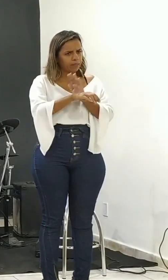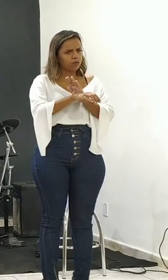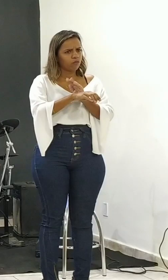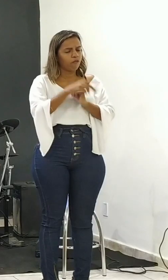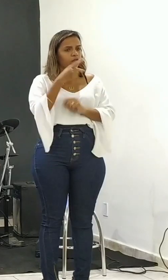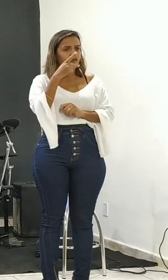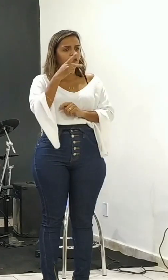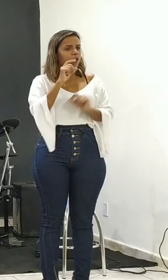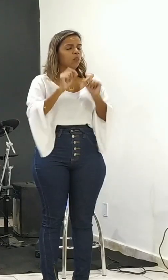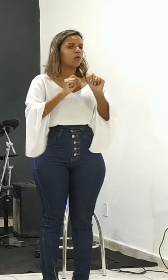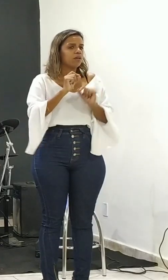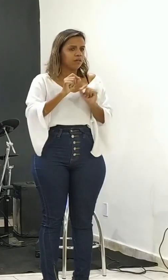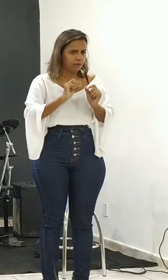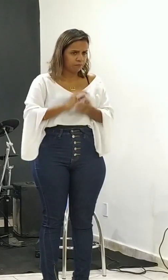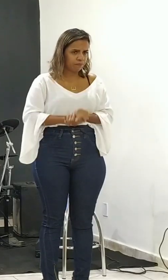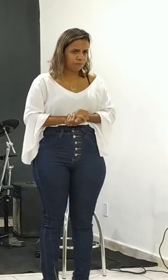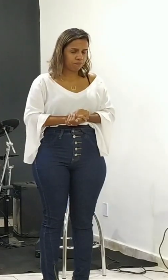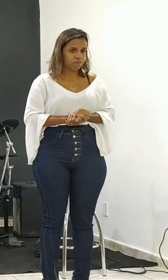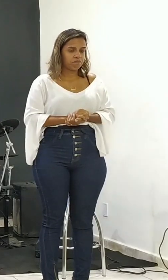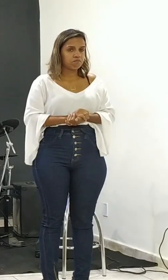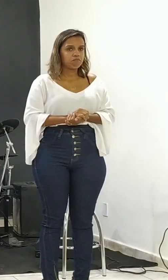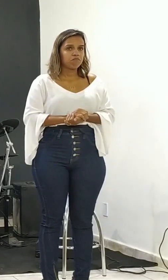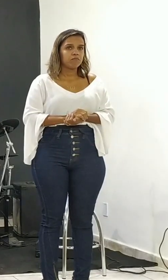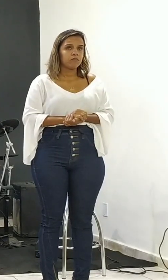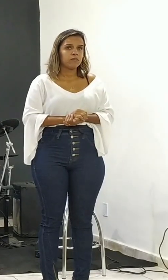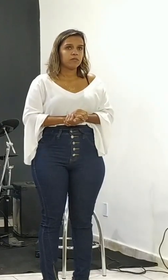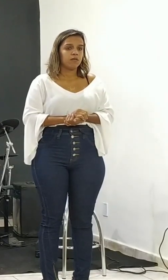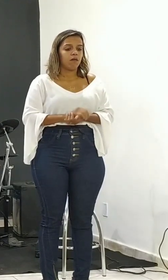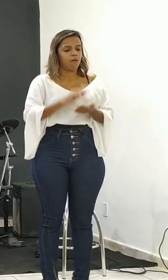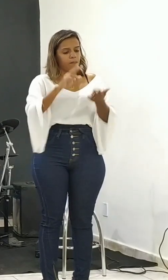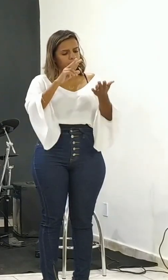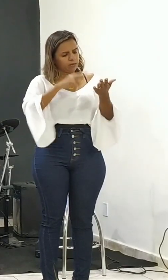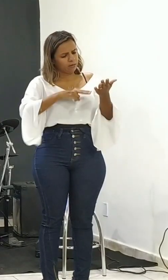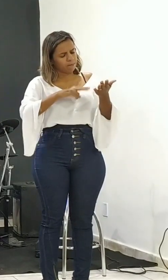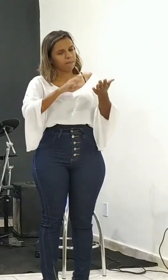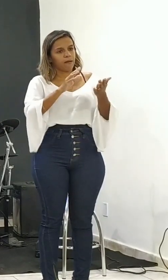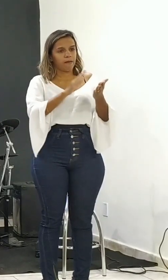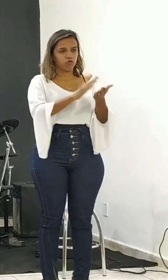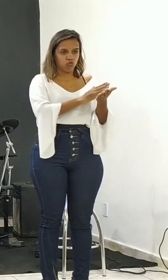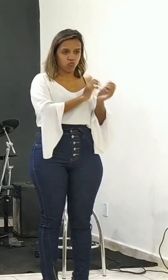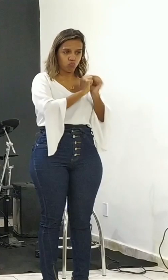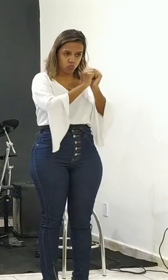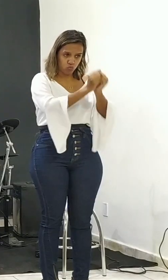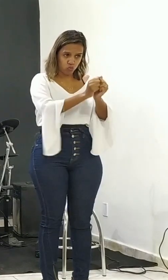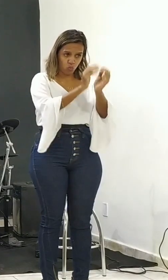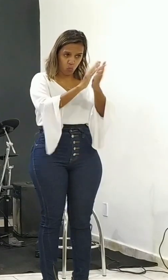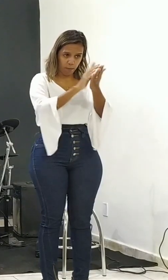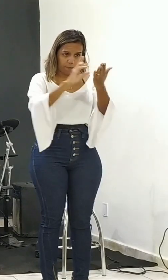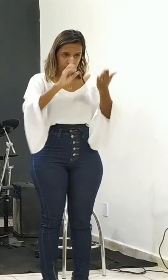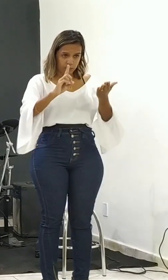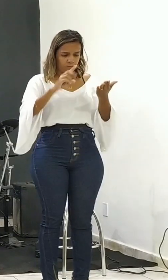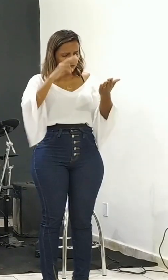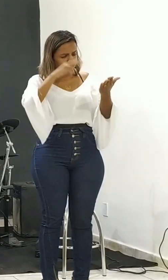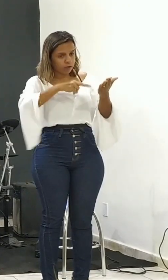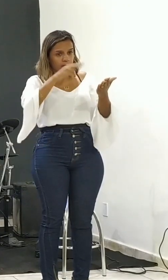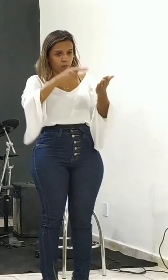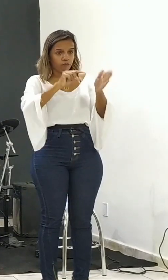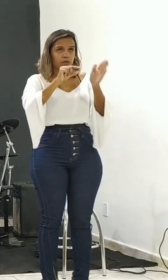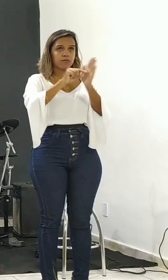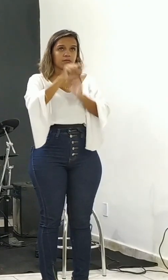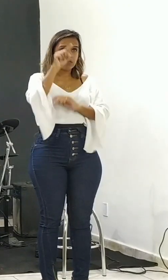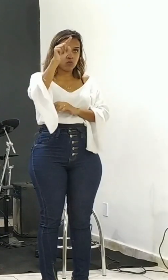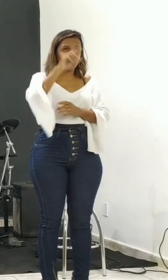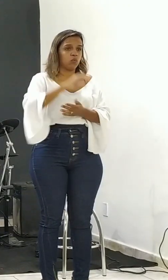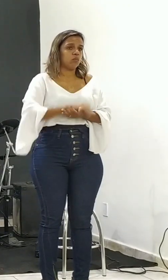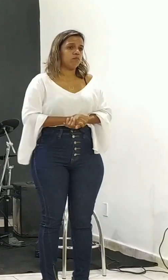autor cita primeiramente esse versículo. E eu peguei, abri minha Bíblia e fui lendo na Bíblia. Irmãos,